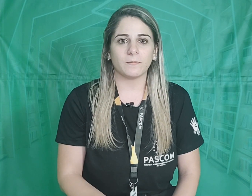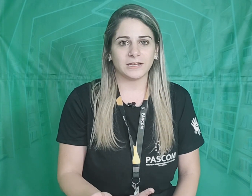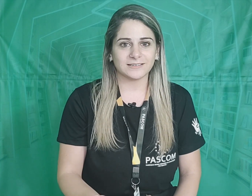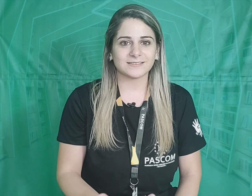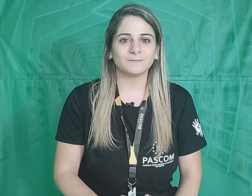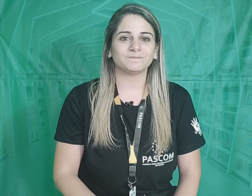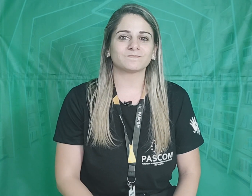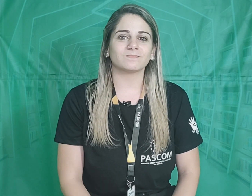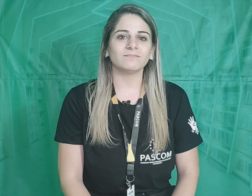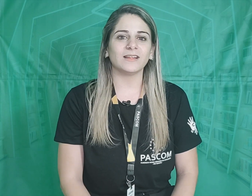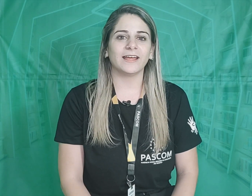com a Melissa.